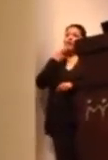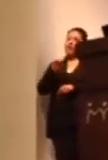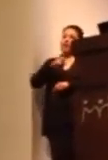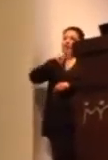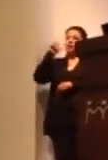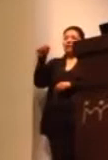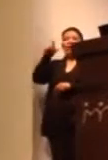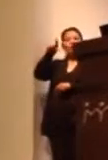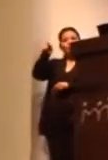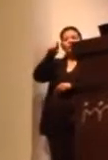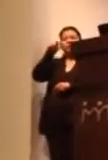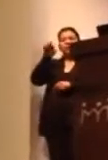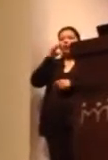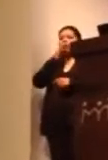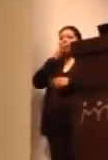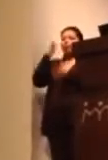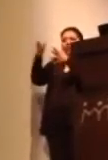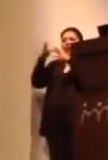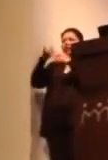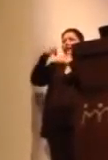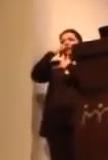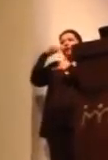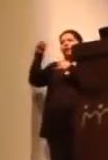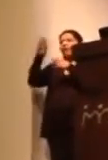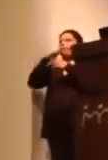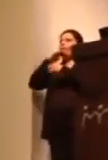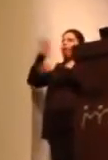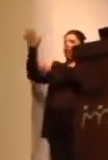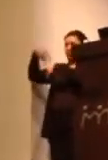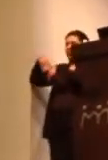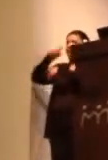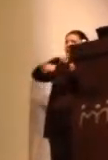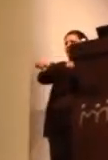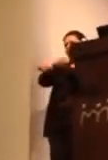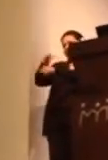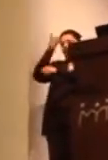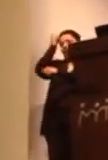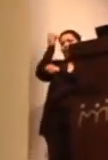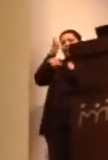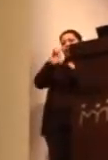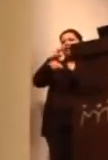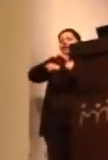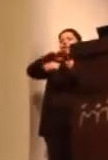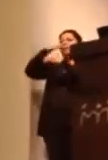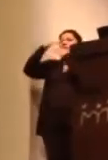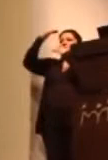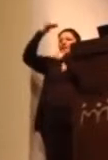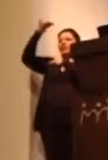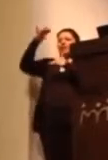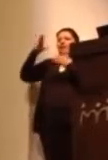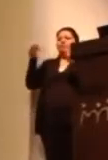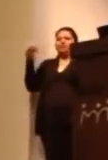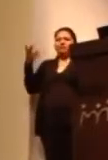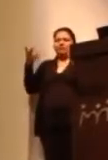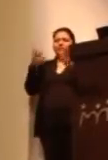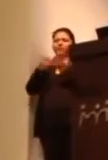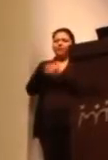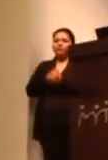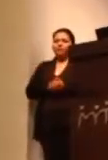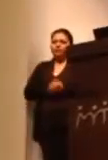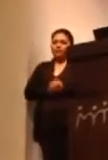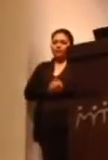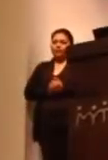lo señalas. Y si no, le llamas a la mamá, y si no, le llamas a la familia, a la directora, y entonces se va haciendo